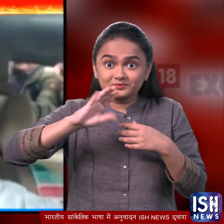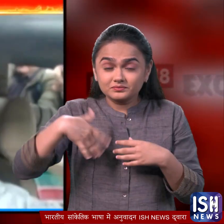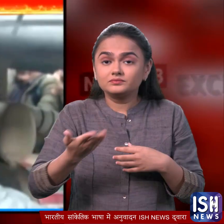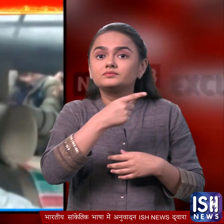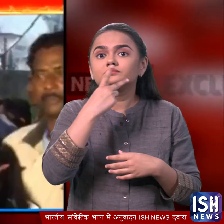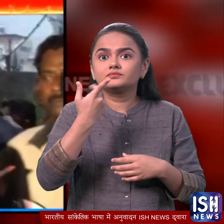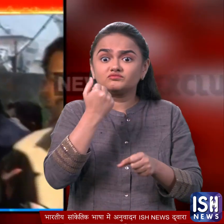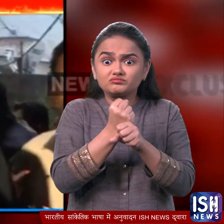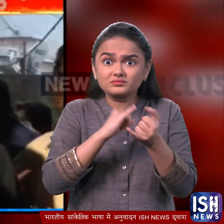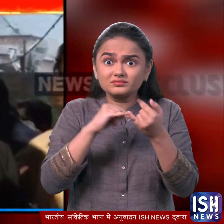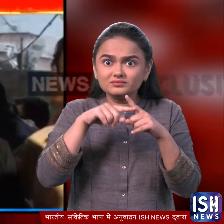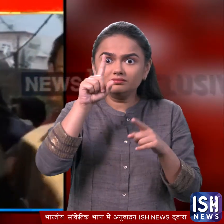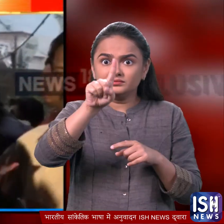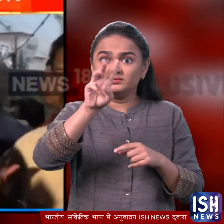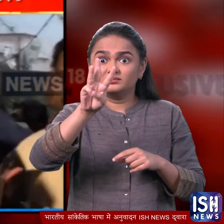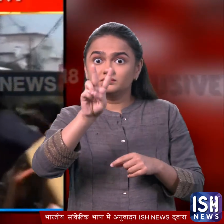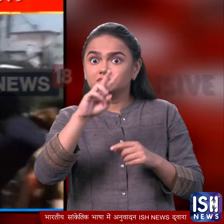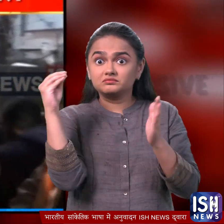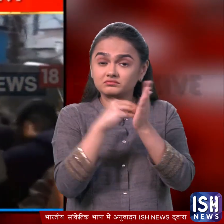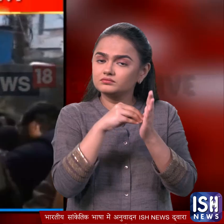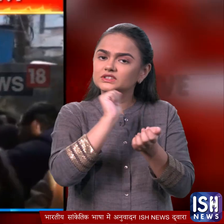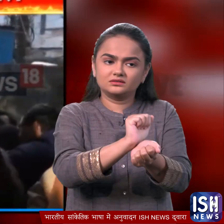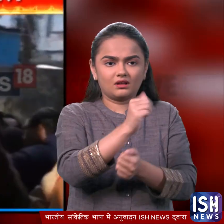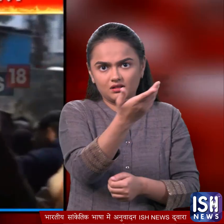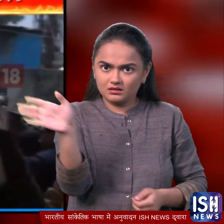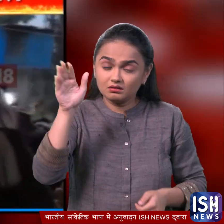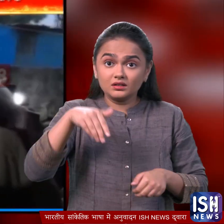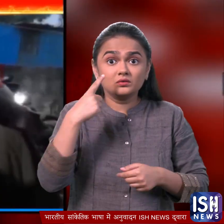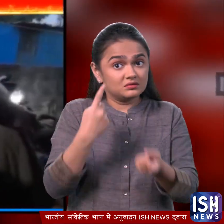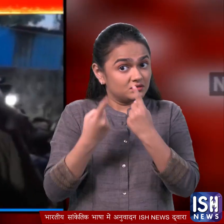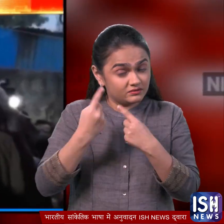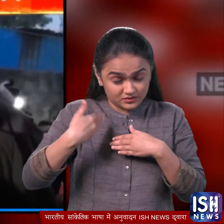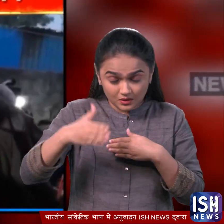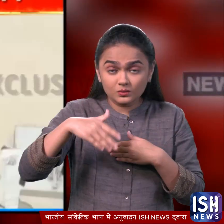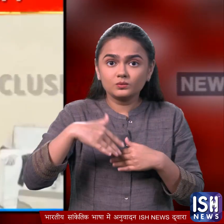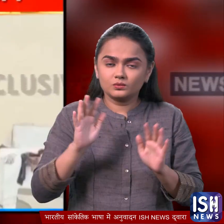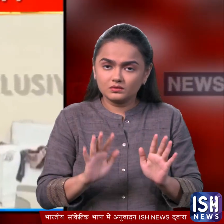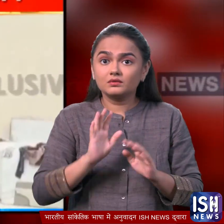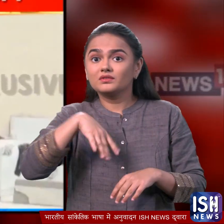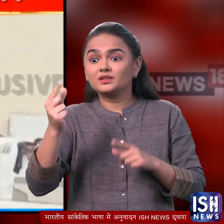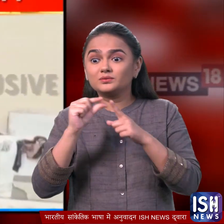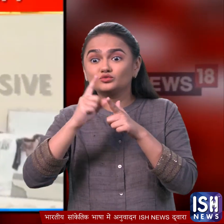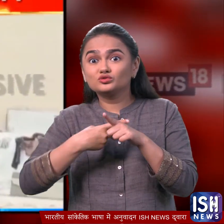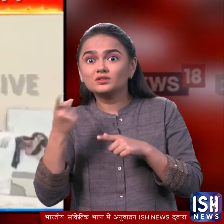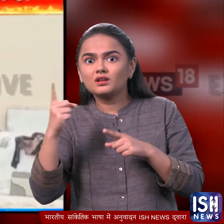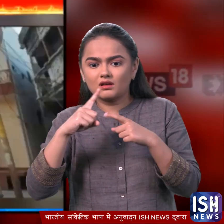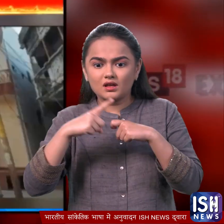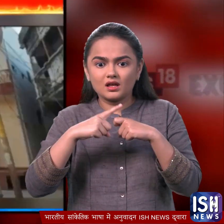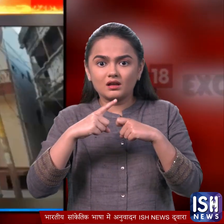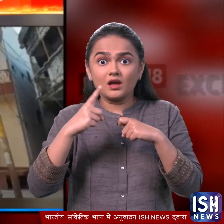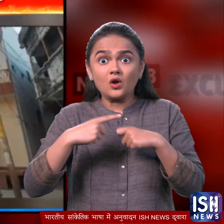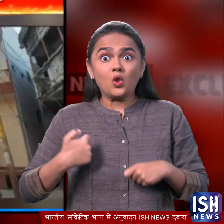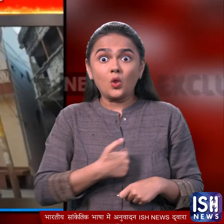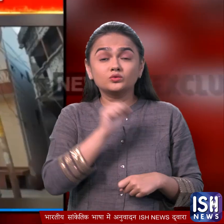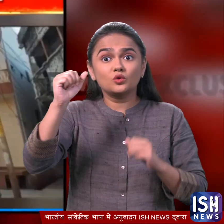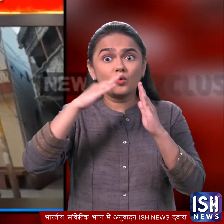सुनवाई का समय तय किया। जीएसटी की धारा 132 के अंतर्गत इनको जेल भेजा जा रहा है। अभी इन्वेस्टिगेशन चल रही है। दूसरी तरफ पीयूष जैन के कन्नौज के घर